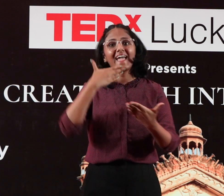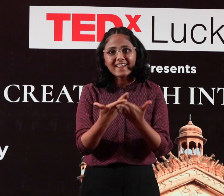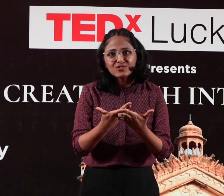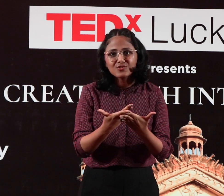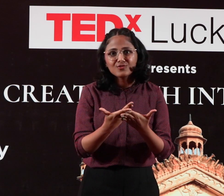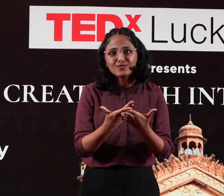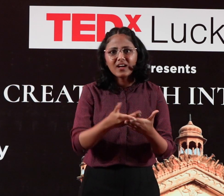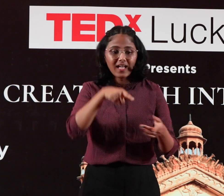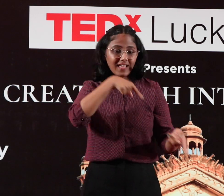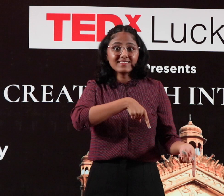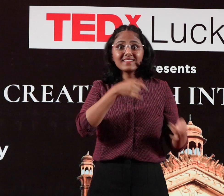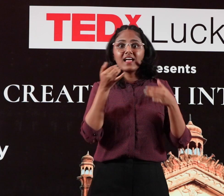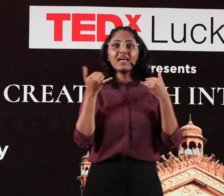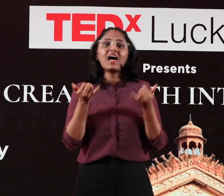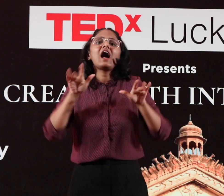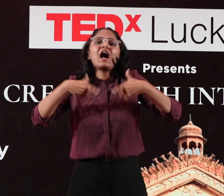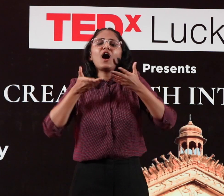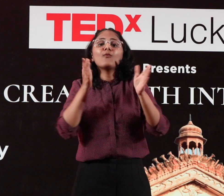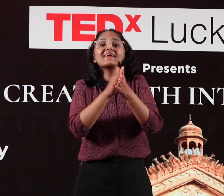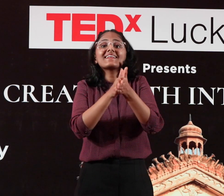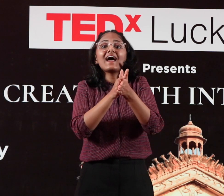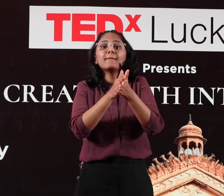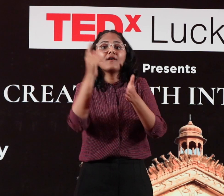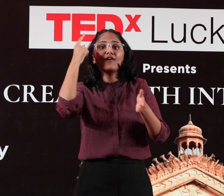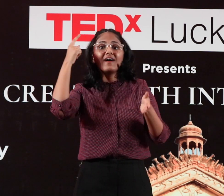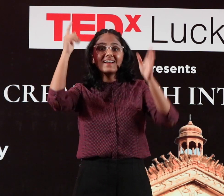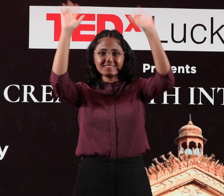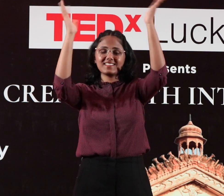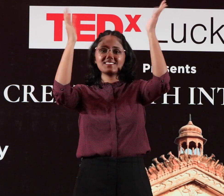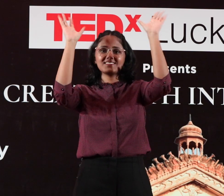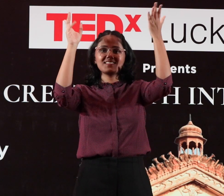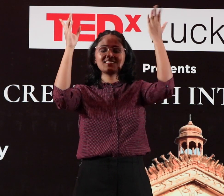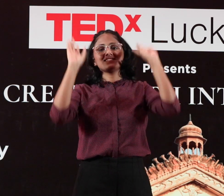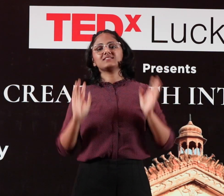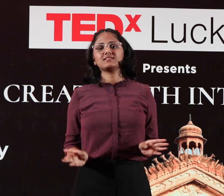एंड हमें जब क्लैप करना है तो हम ऐसे क्लैप करेंगे, दिस इज हाउ वी क्लैप, थैंक यू।